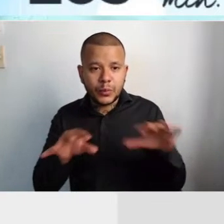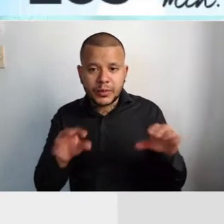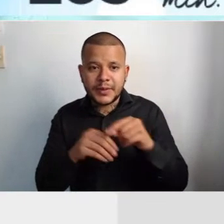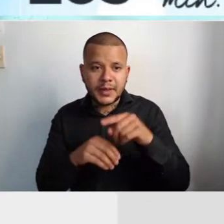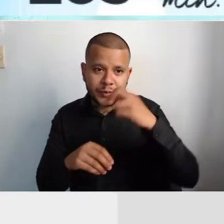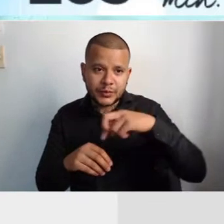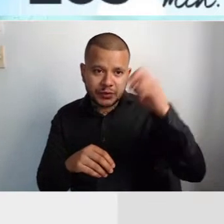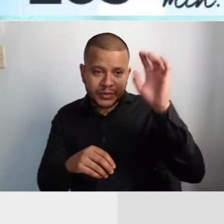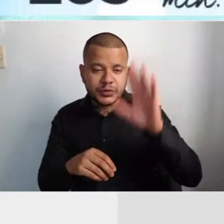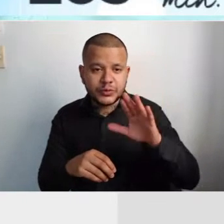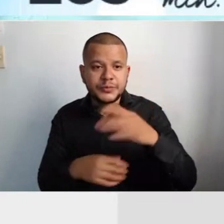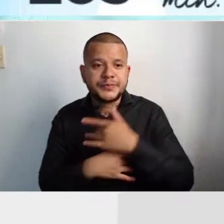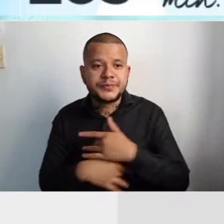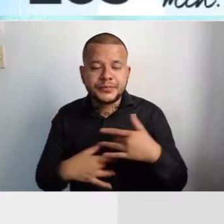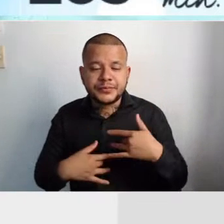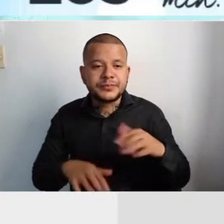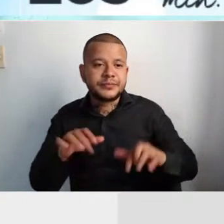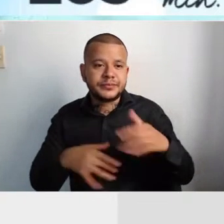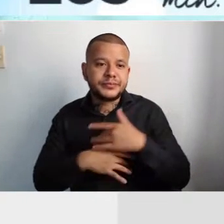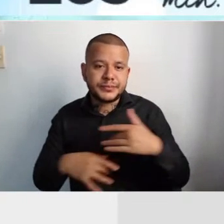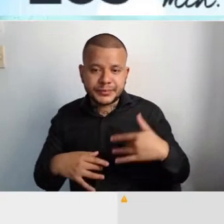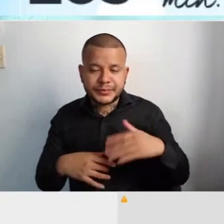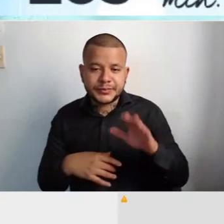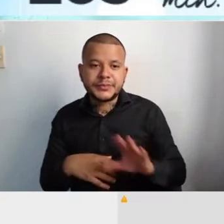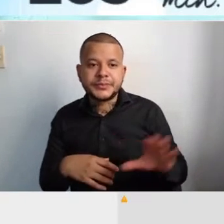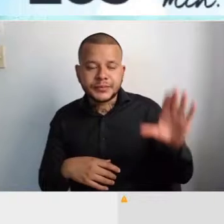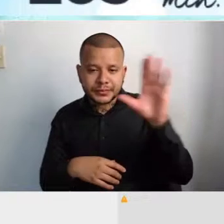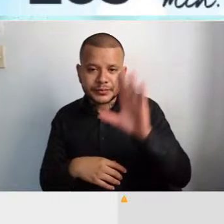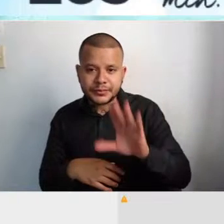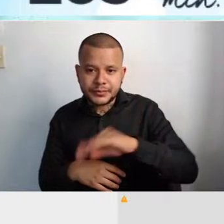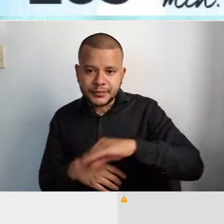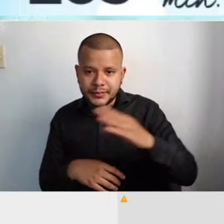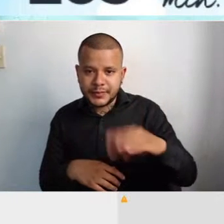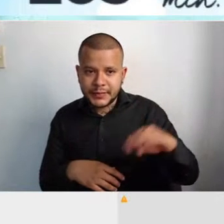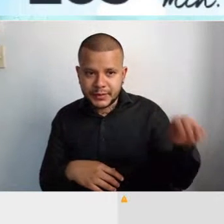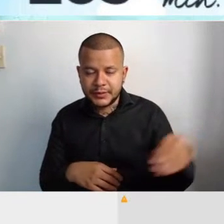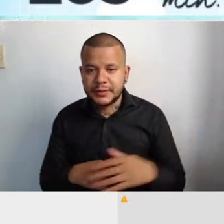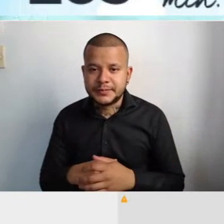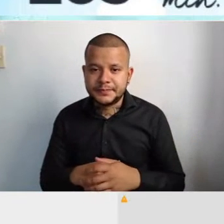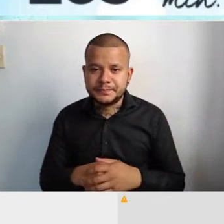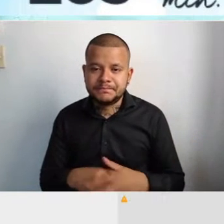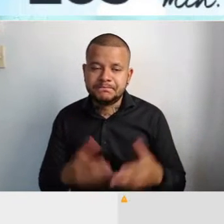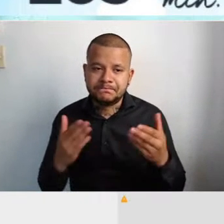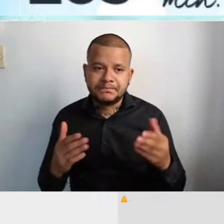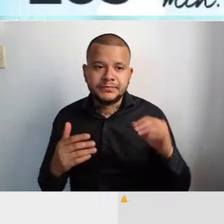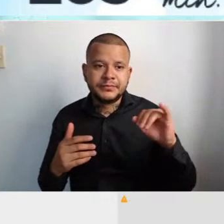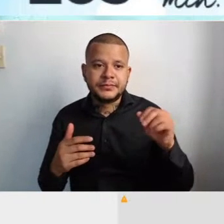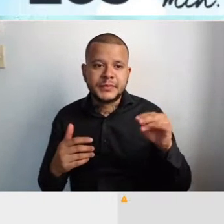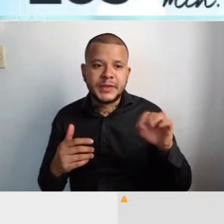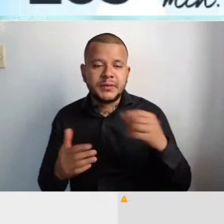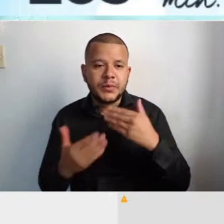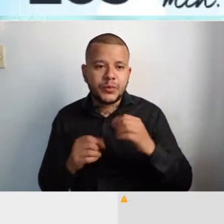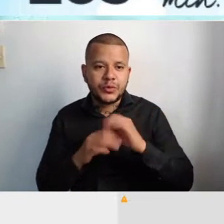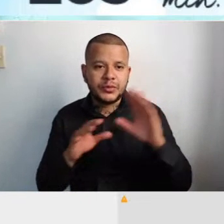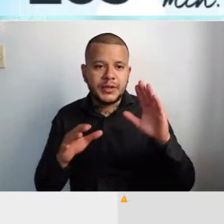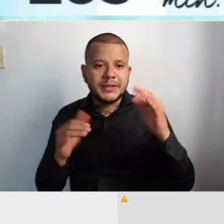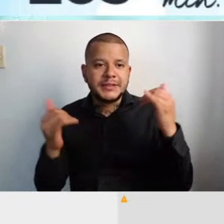la salud de la Secretaría de Salud del Departamento de Antioquia. Jaime, buen día y cielos azules para ti.